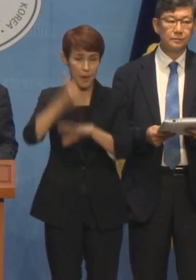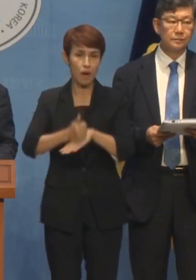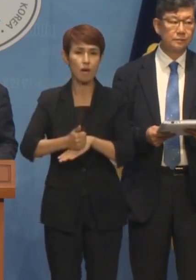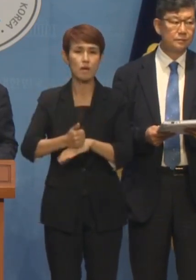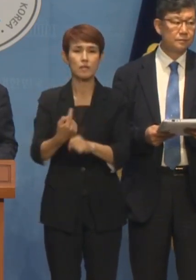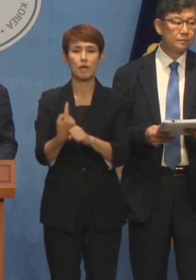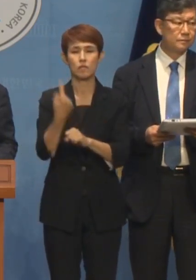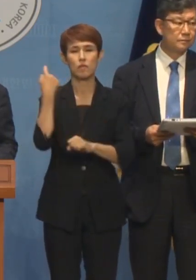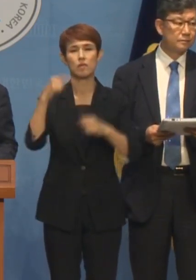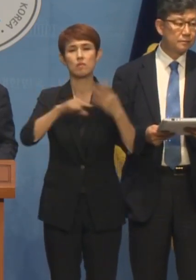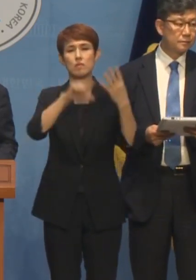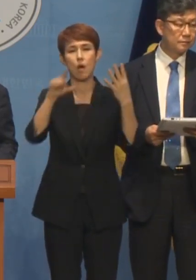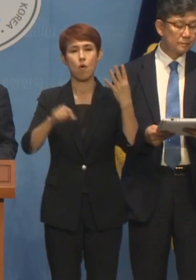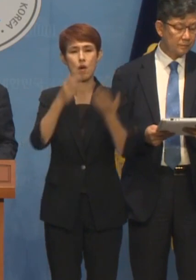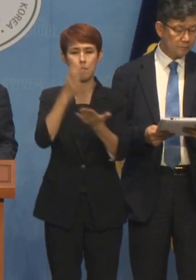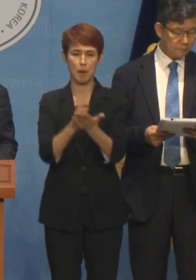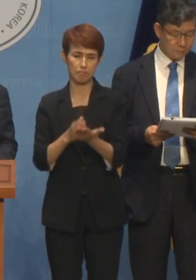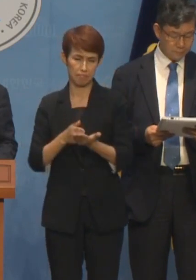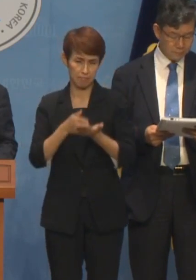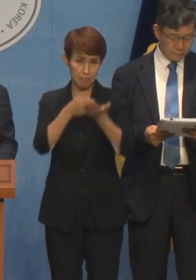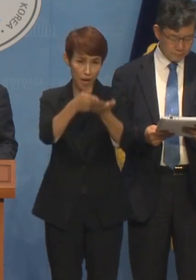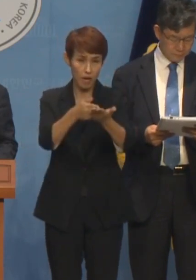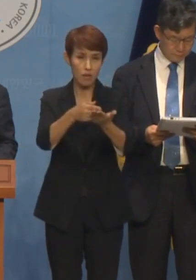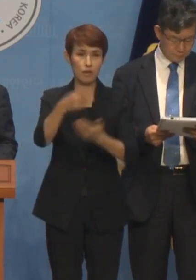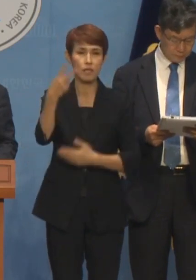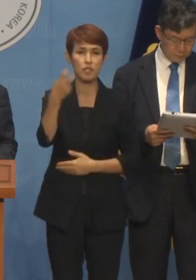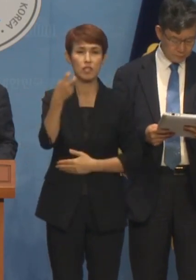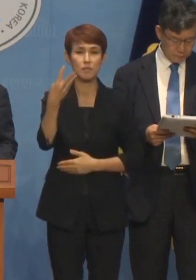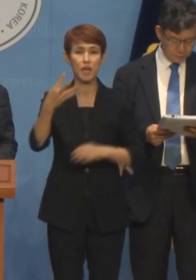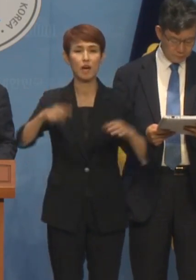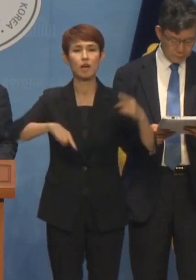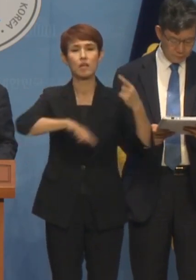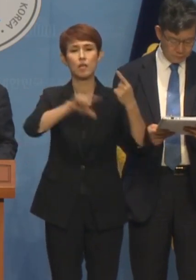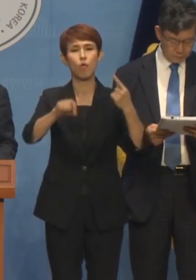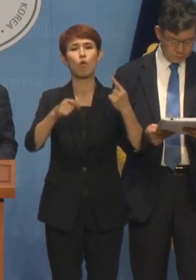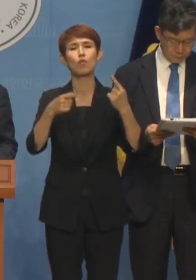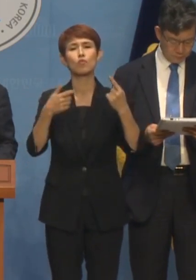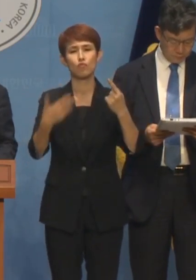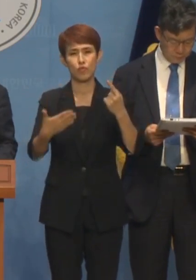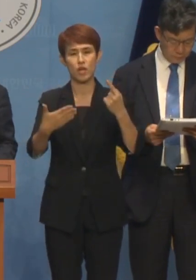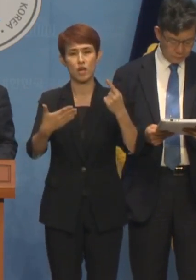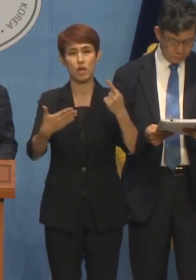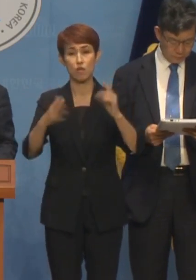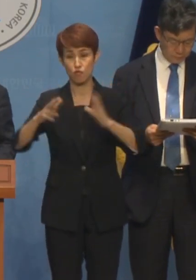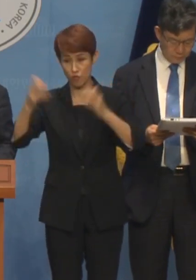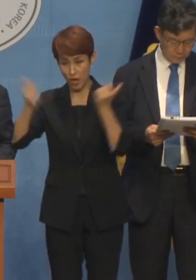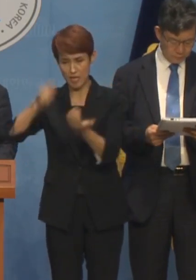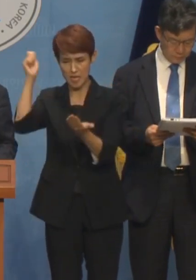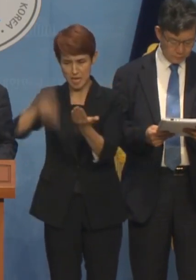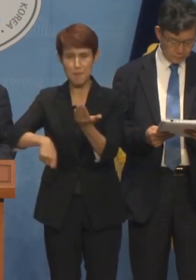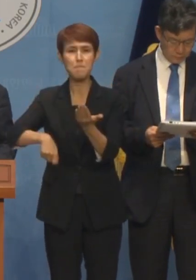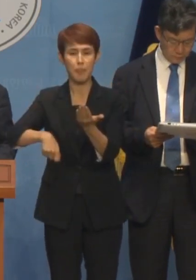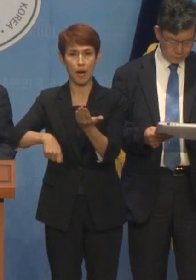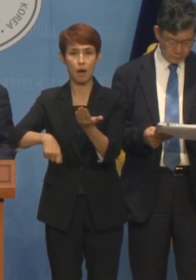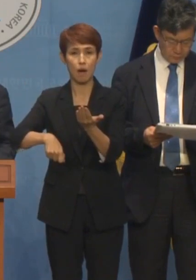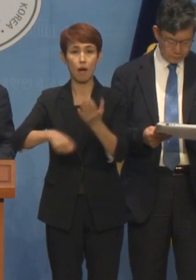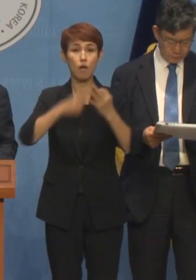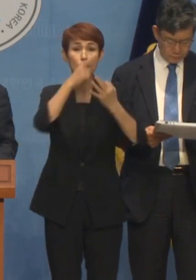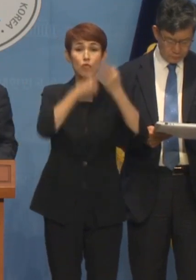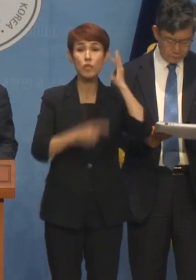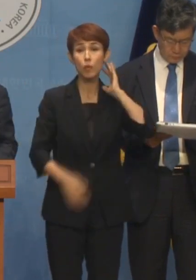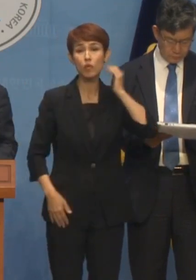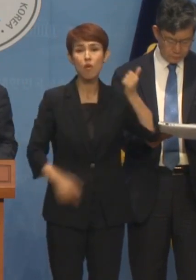4월 법안이 발의되어서 2024년 1월 9일 국회에서 가결되었으나 윤석열